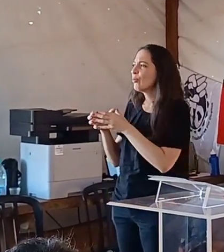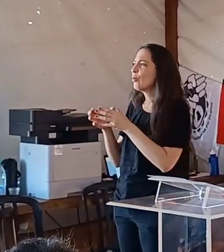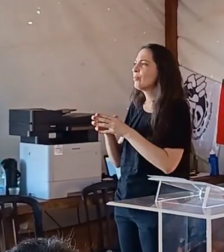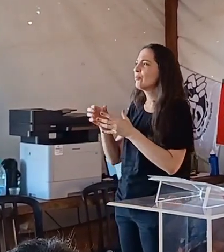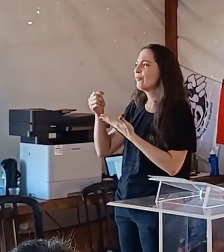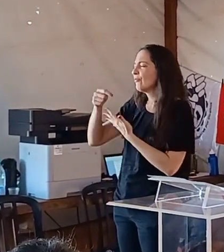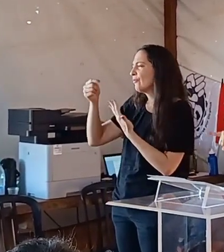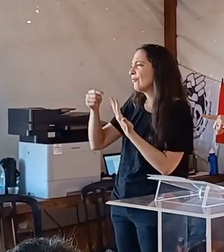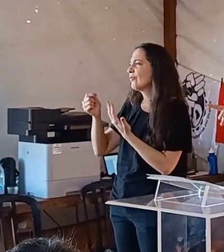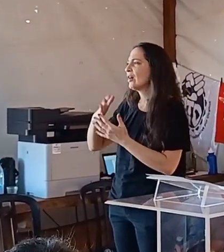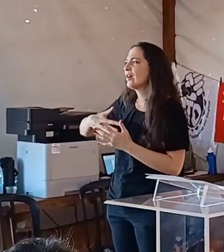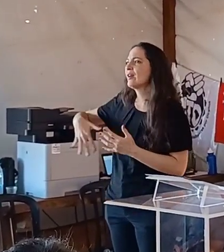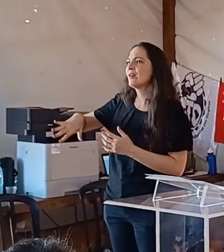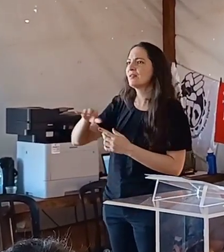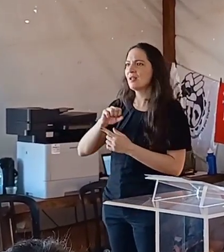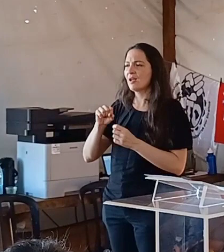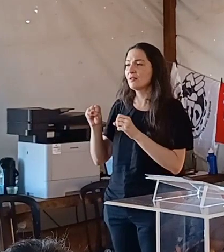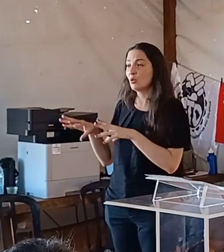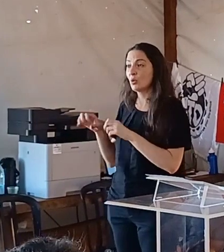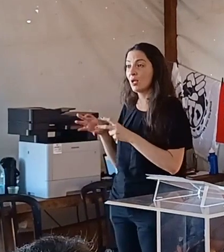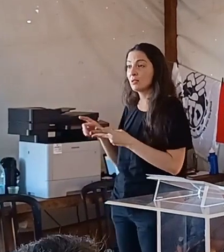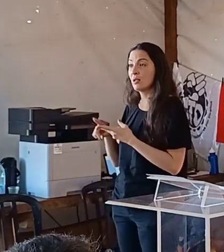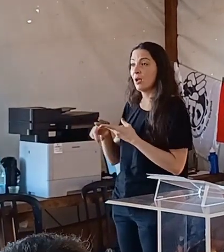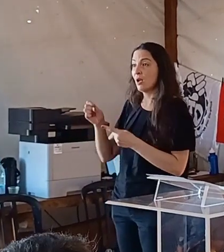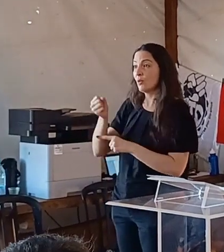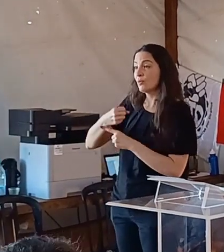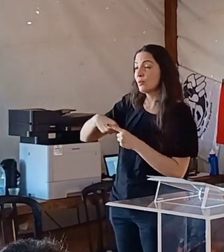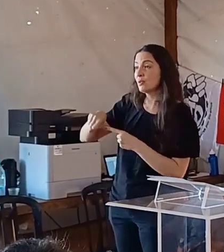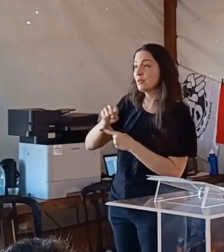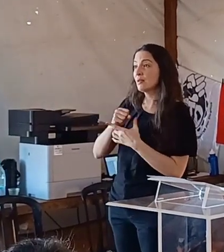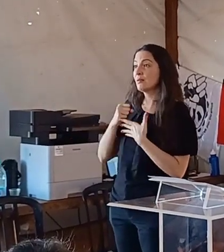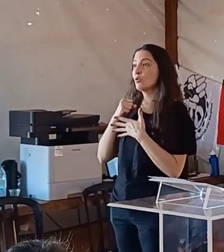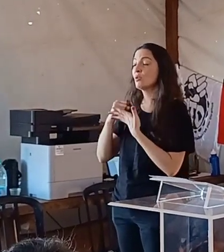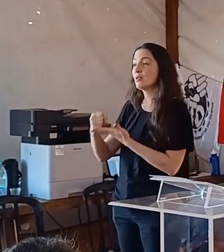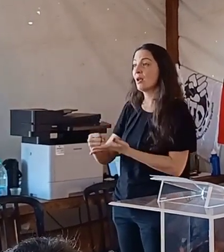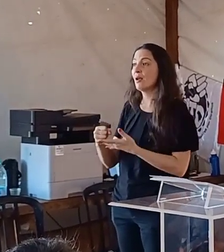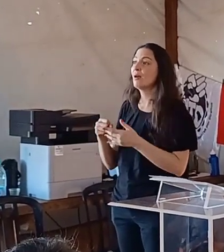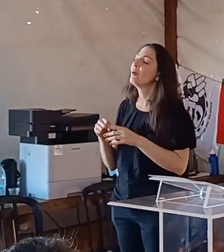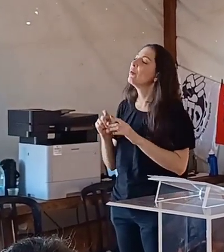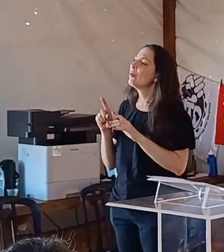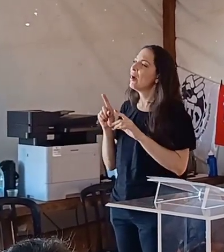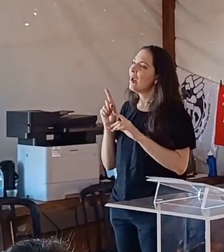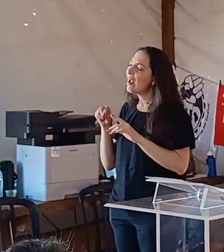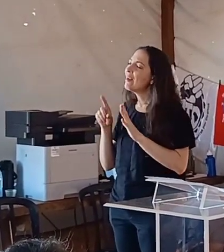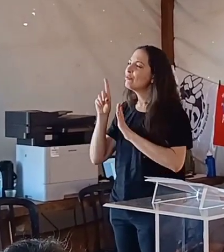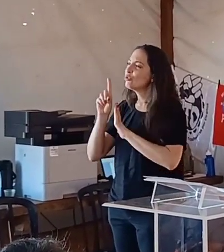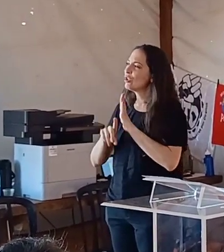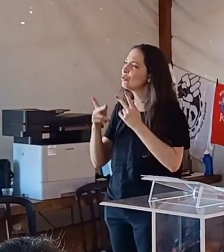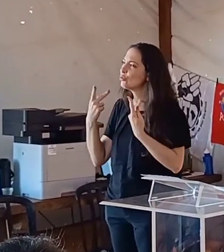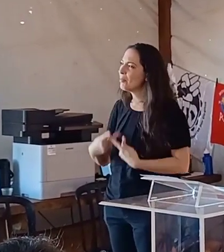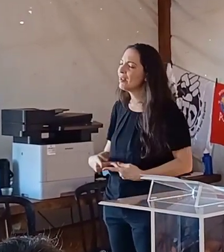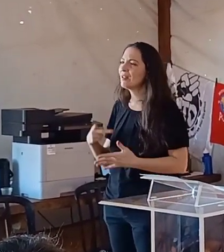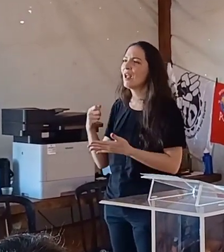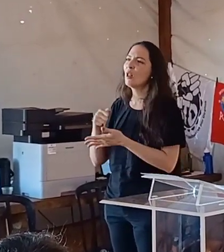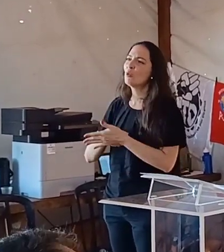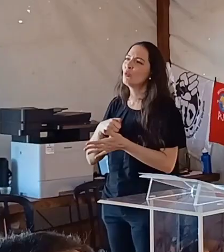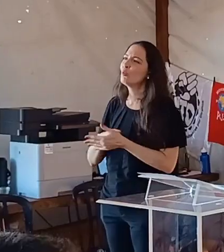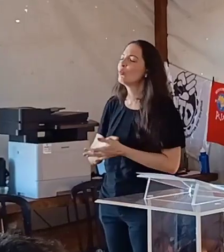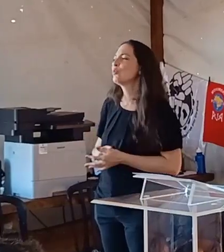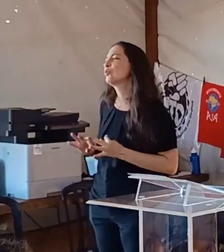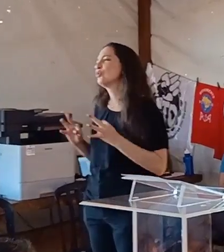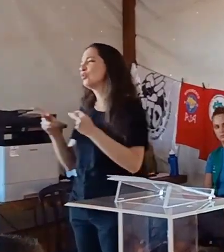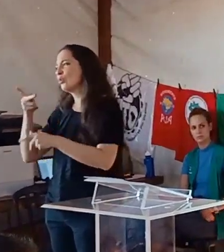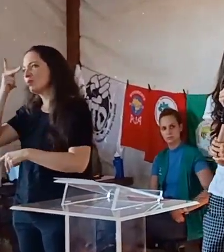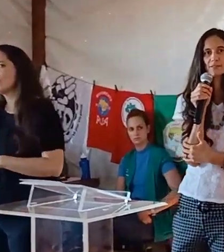social. Porque essa luta da defesa dos direitos humanos, ela é coletiva, ela é de todo mundo. E aí tem ali a frase, né? Quando